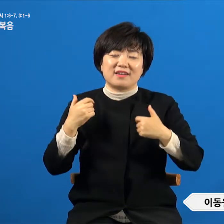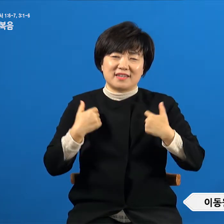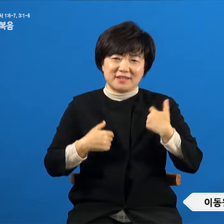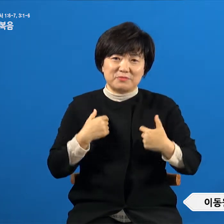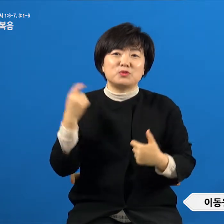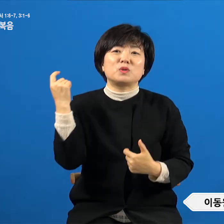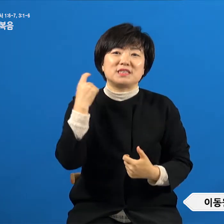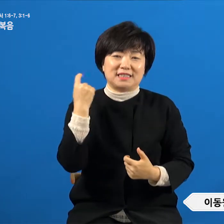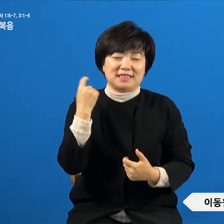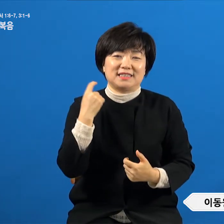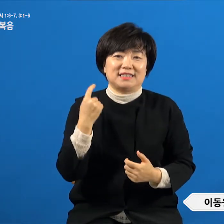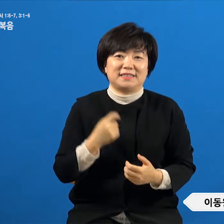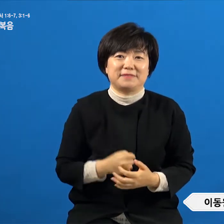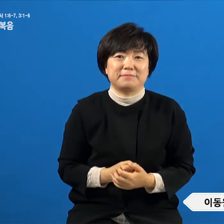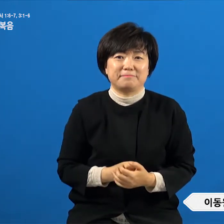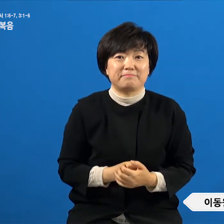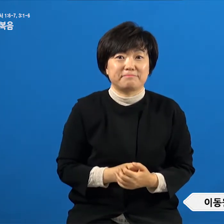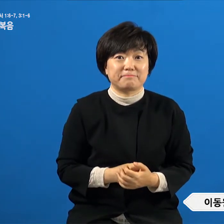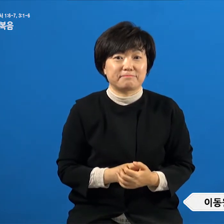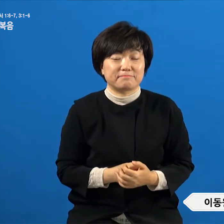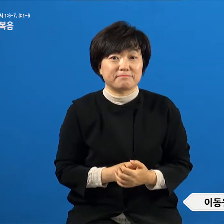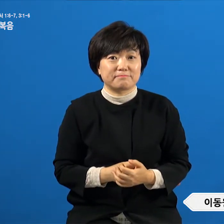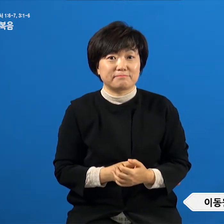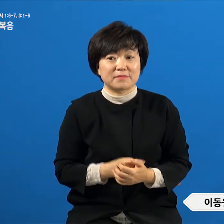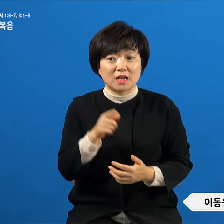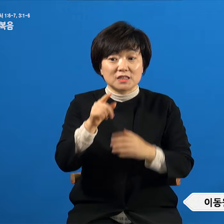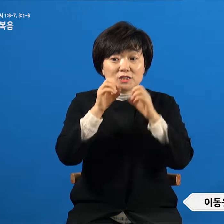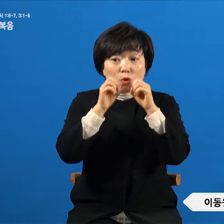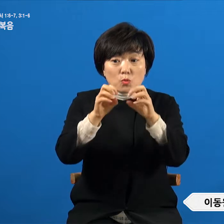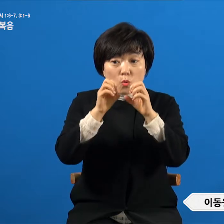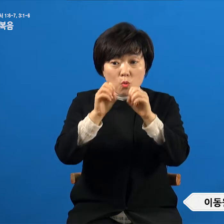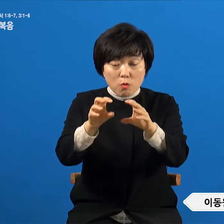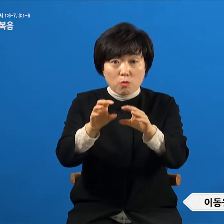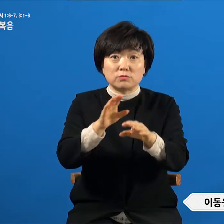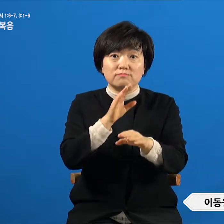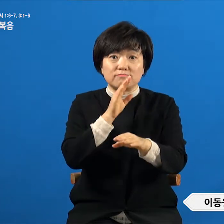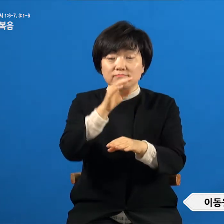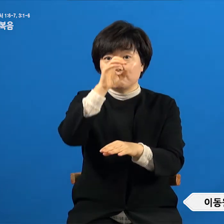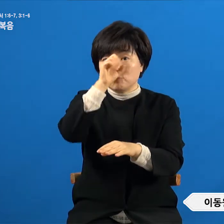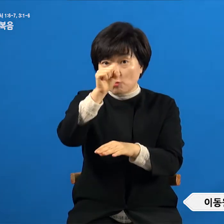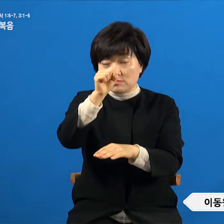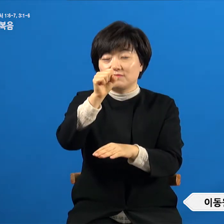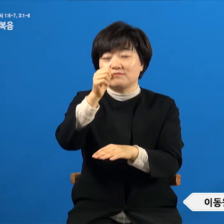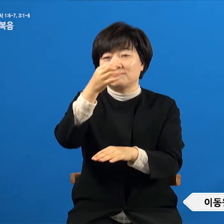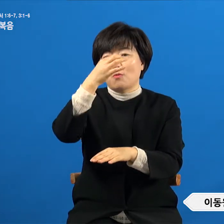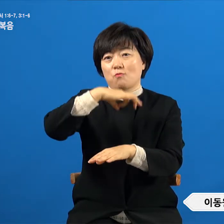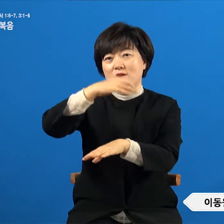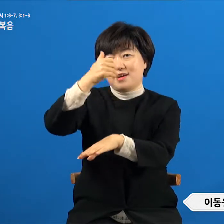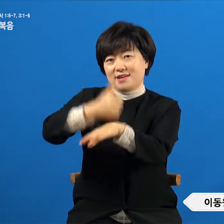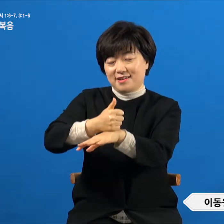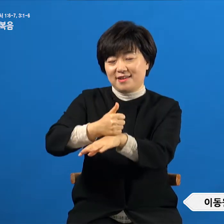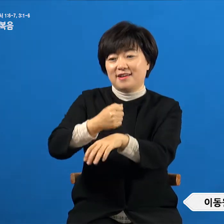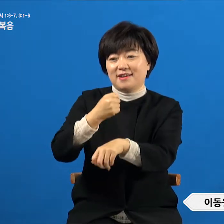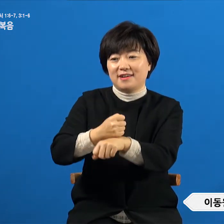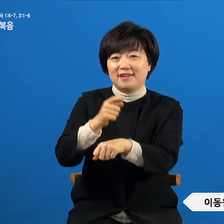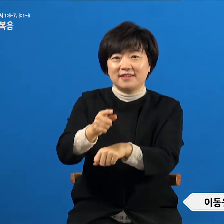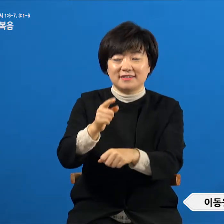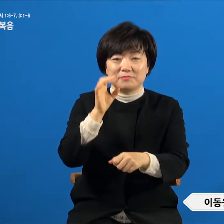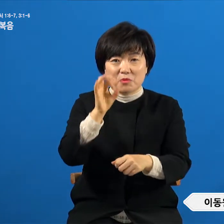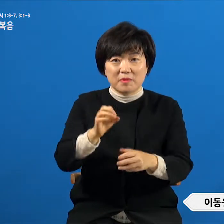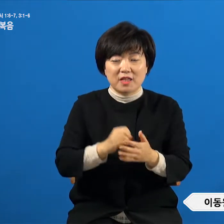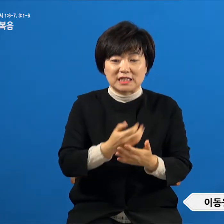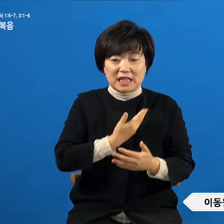우리가 기뻐할 만한 소식이 아닐 수가 없습니다. 그 전도에 괄목할 만한 효과를 증언하는 말씀을 한번 같이